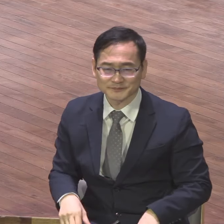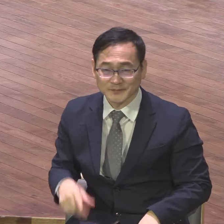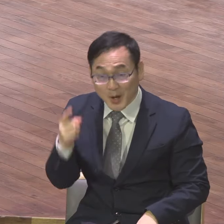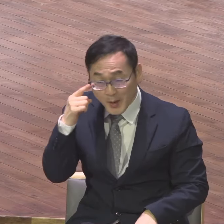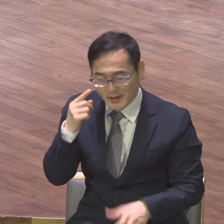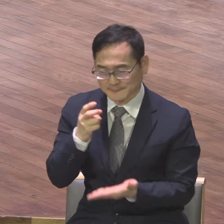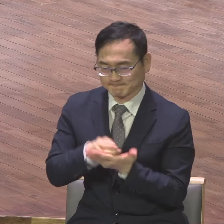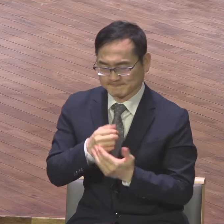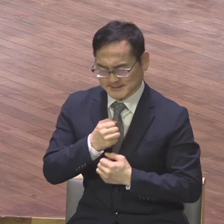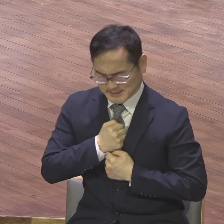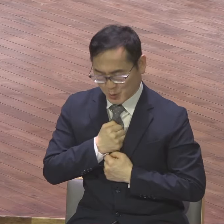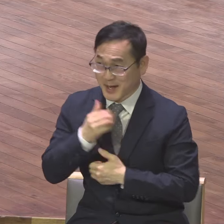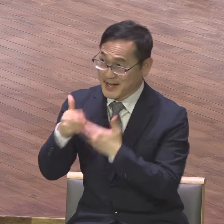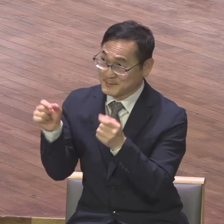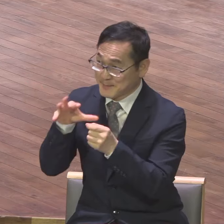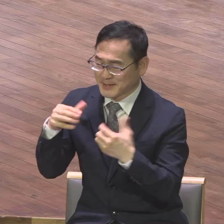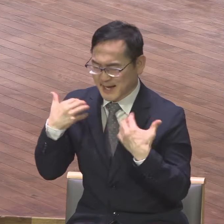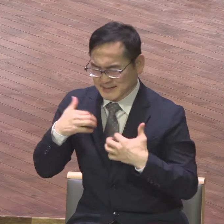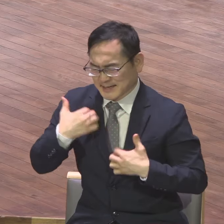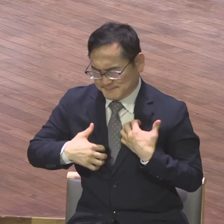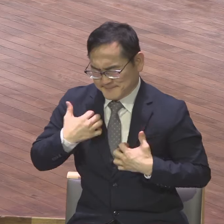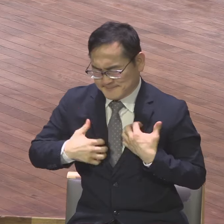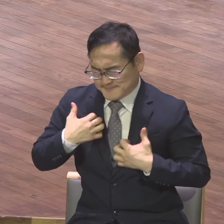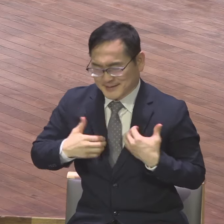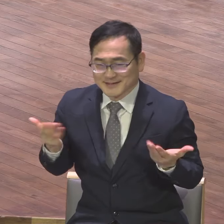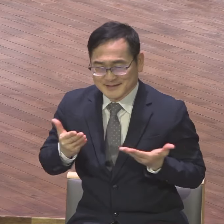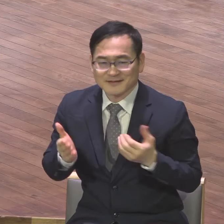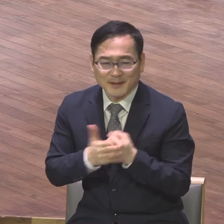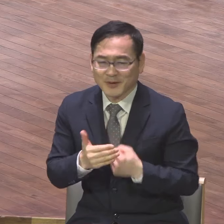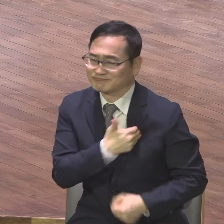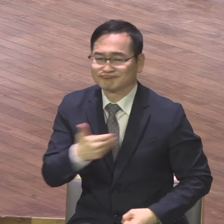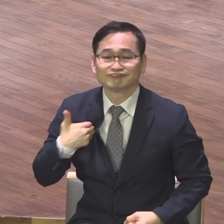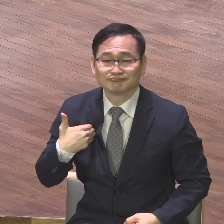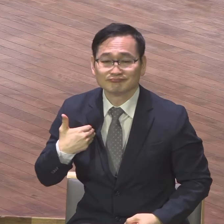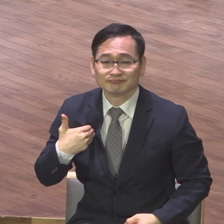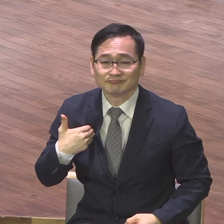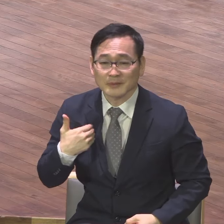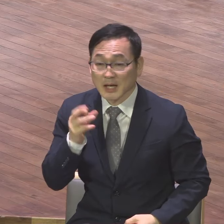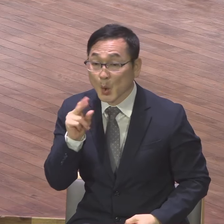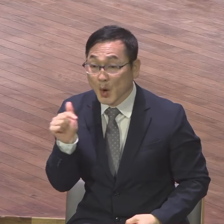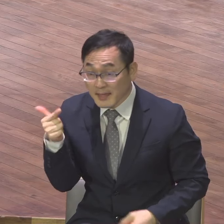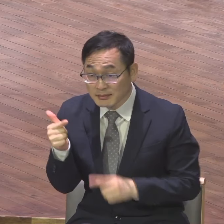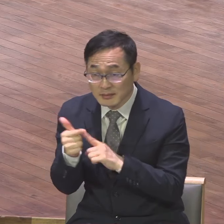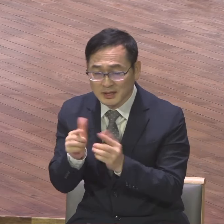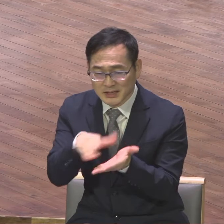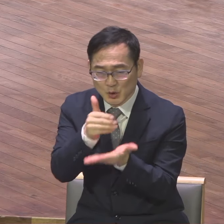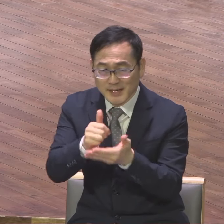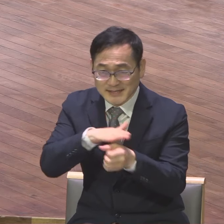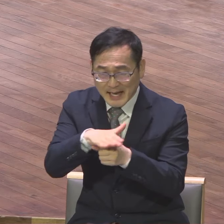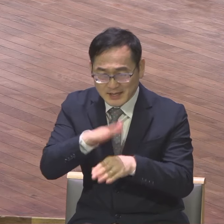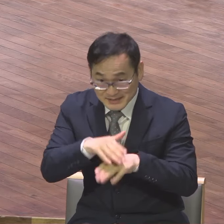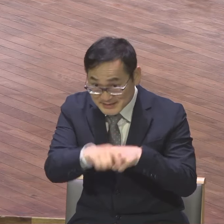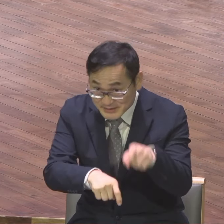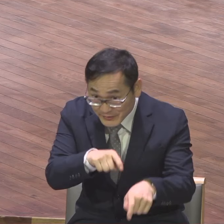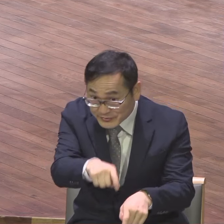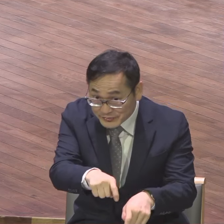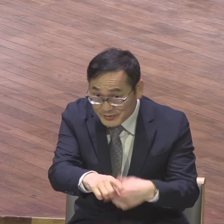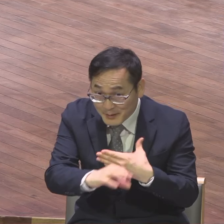앞에서 기뻐하는 것을 행함이라. 자, 사도 요한은 우리가 그리스도의 사랑을 실천한 삶을 살게